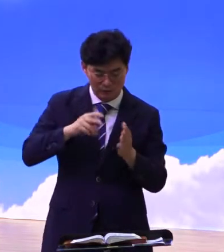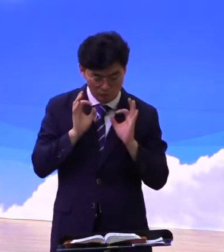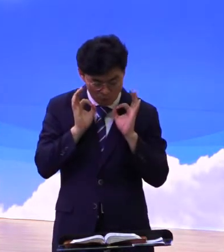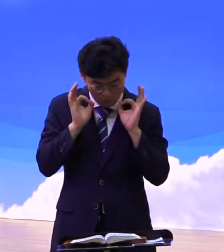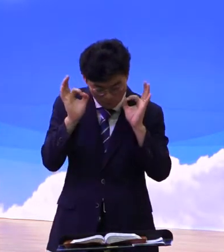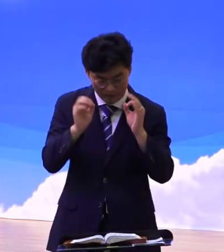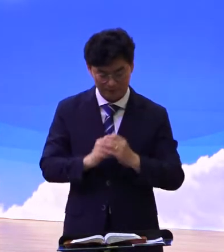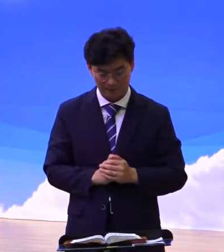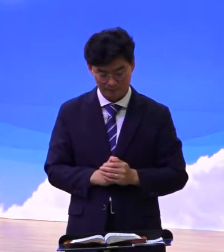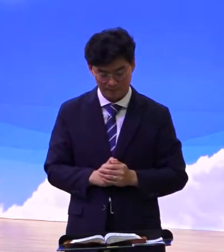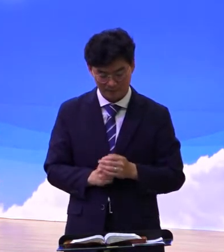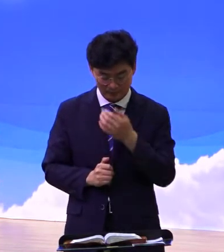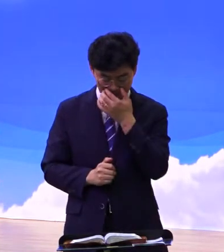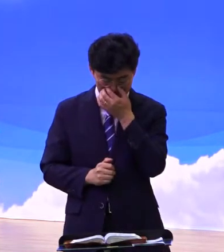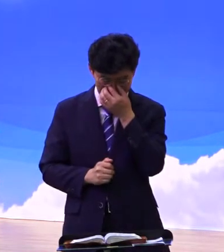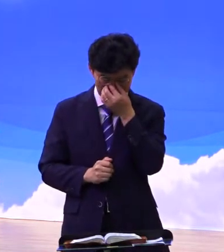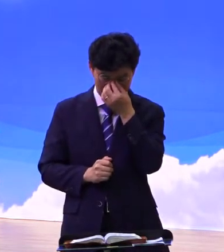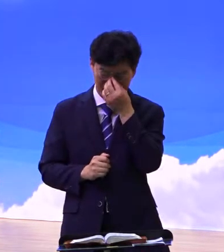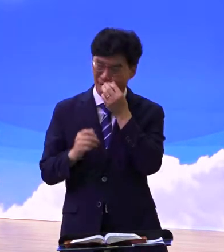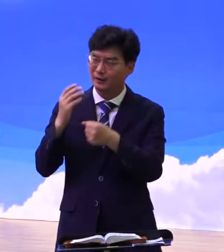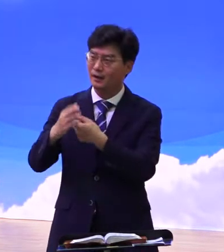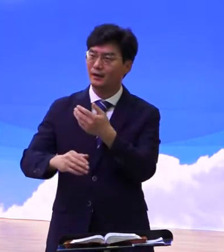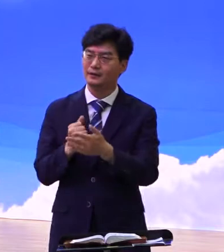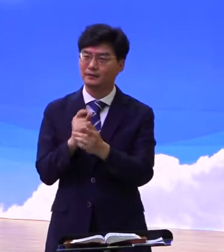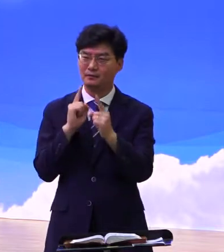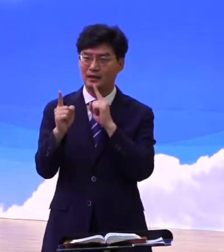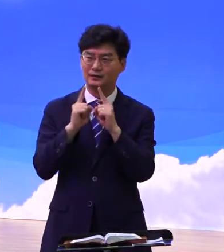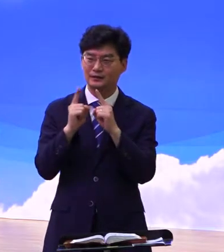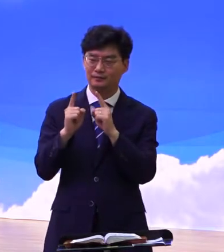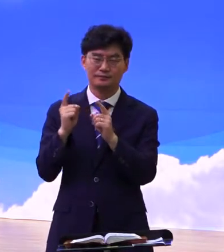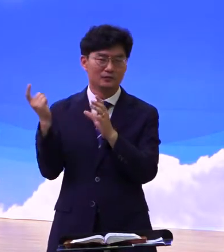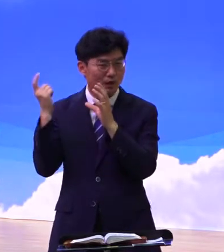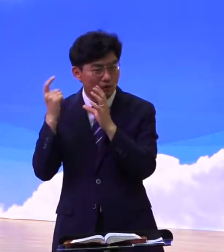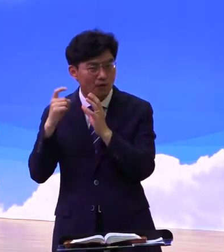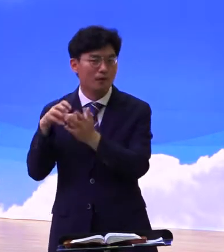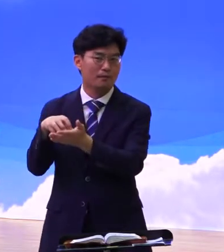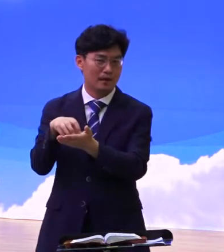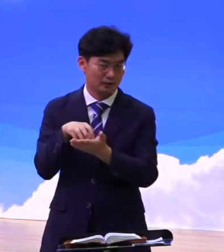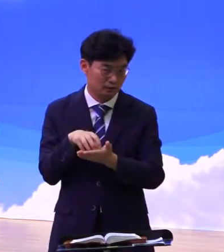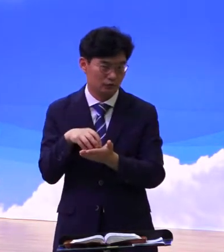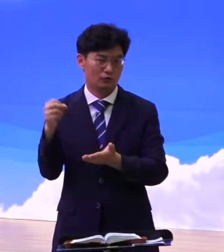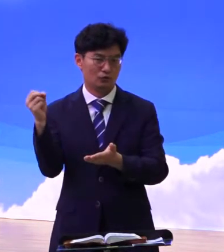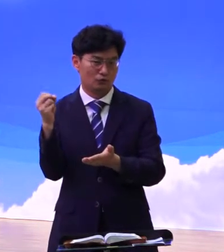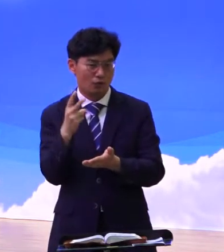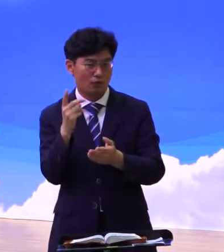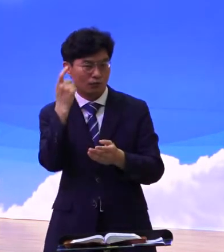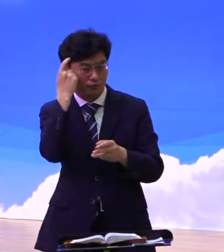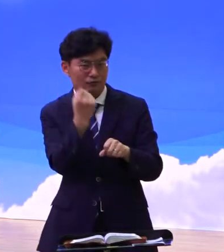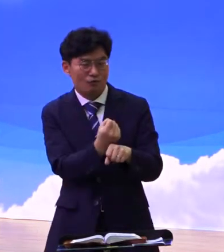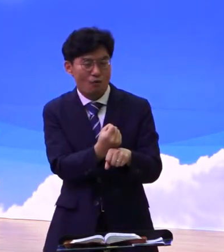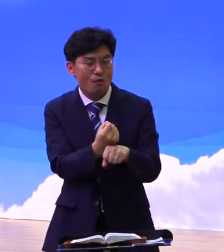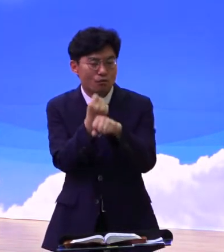말씀을 받아들이는 간절함과 진리를 추구하는 열정이 특별하고도 탁월했습니다.